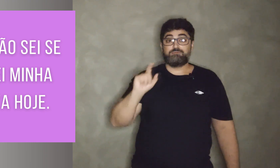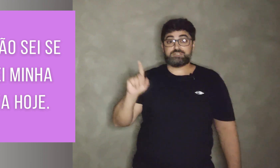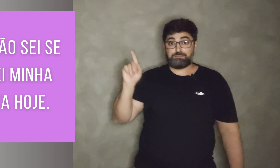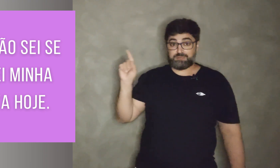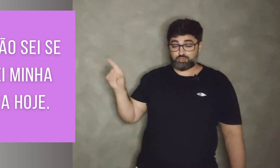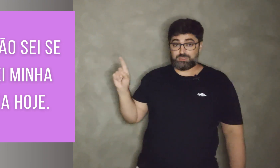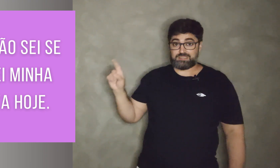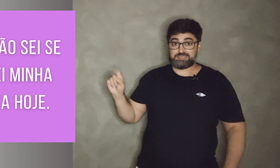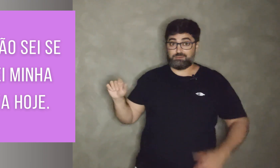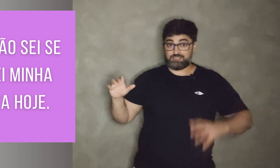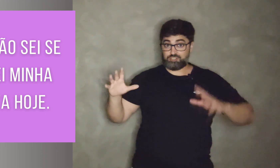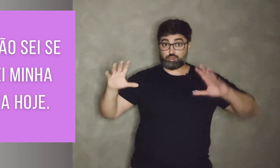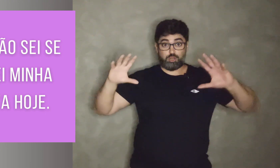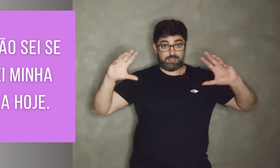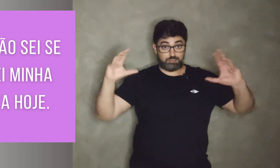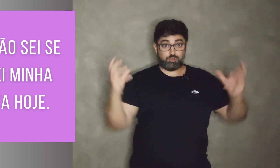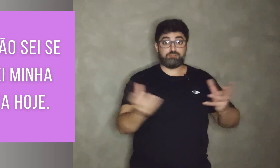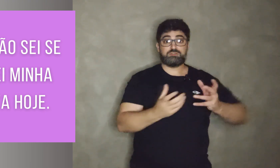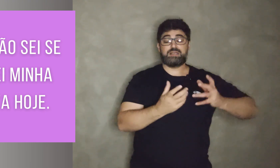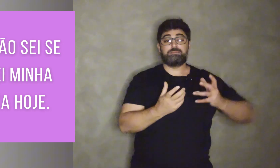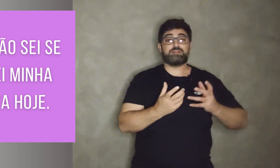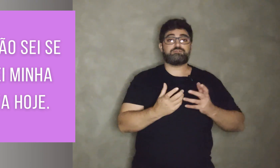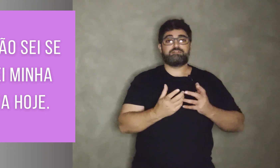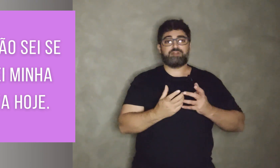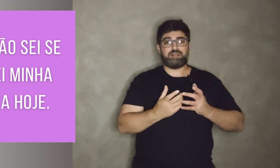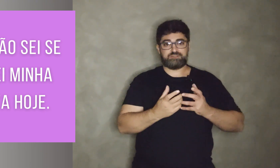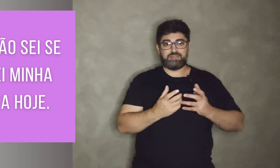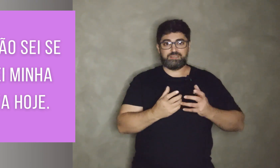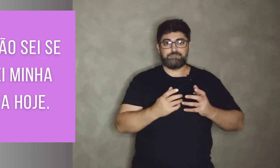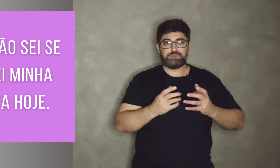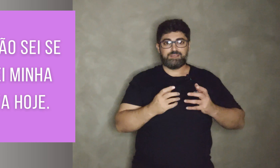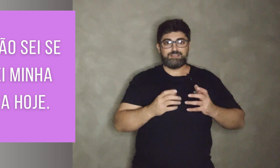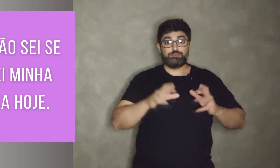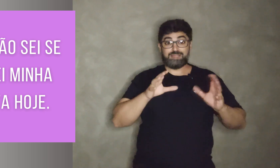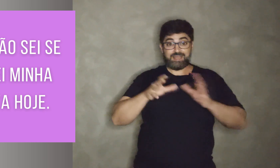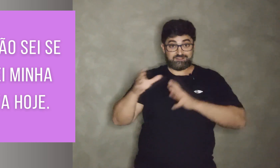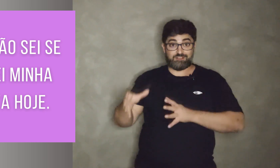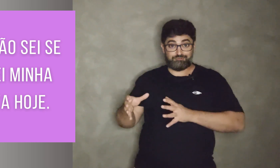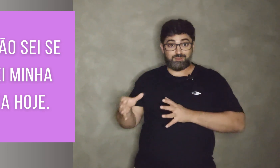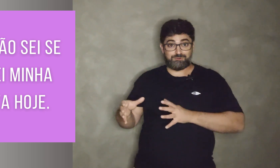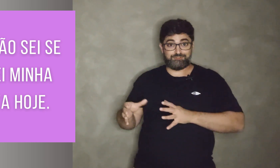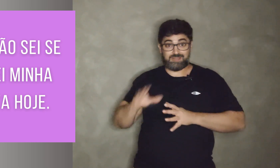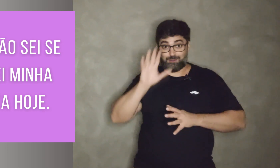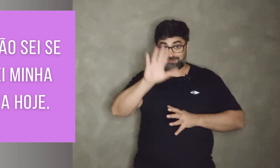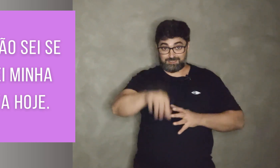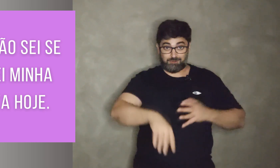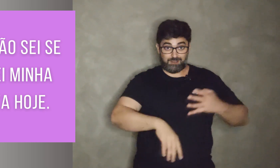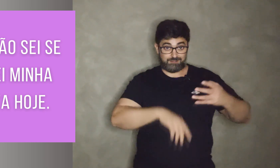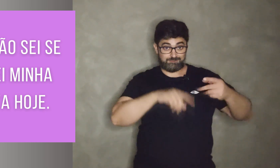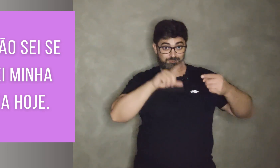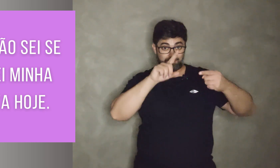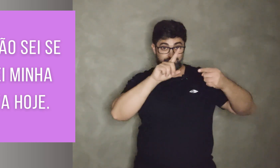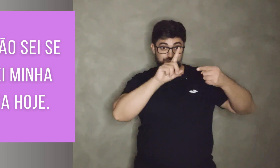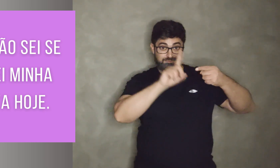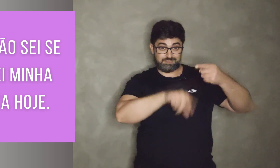Você prestou atenção que a gente coloca todos os elementos da frase ali e o negação veio para o final. Então, ó, de novo,